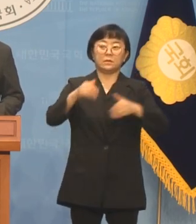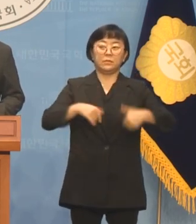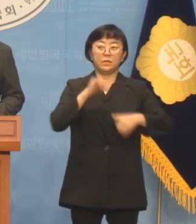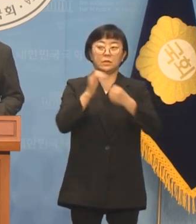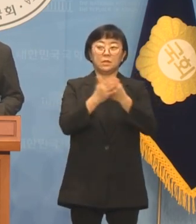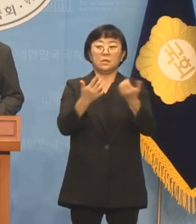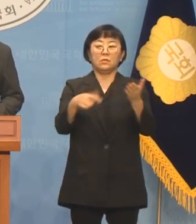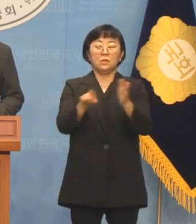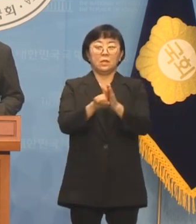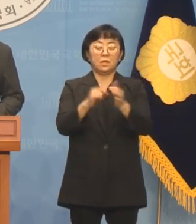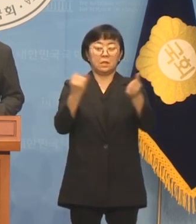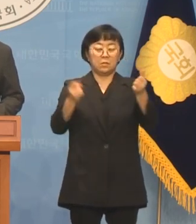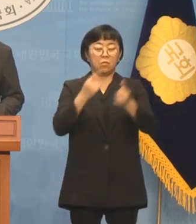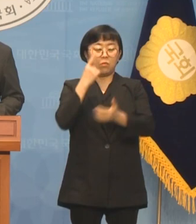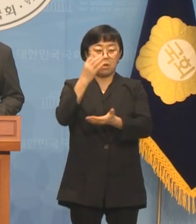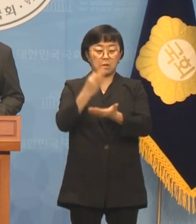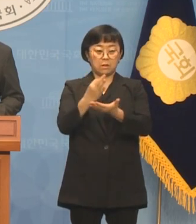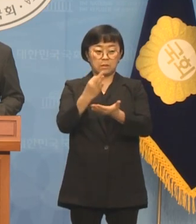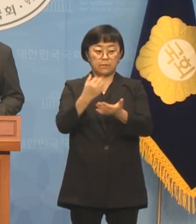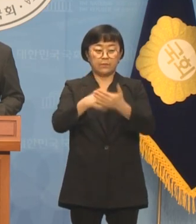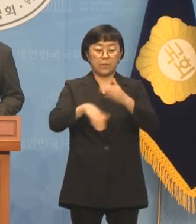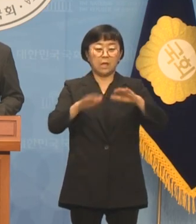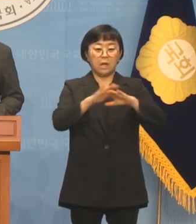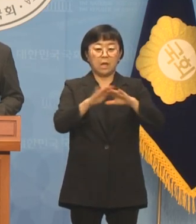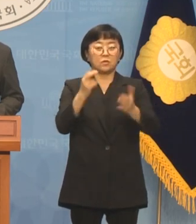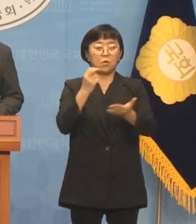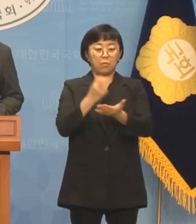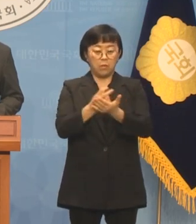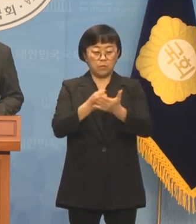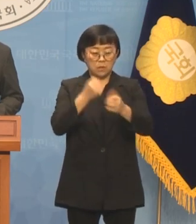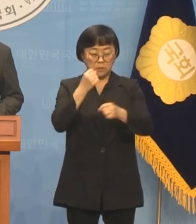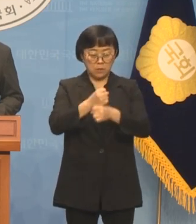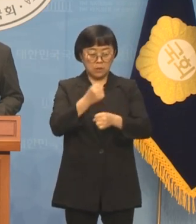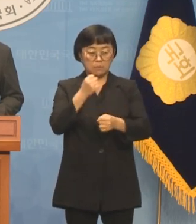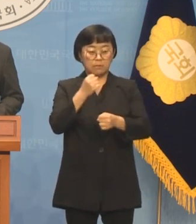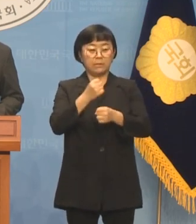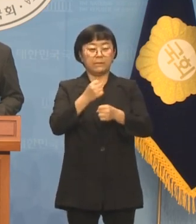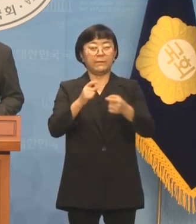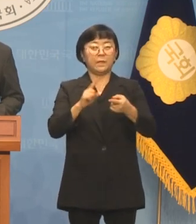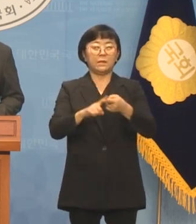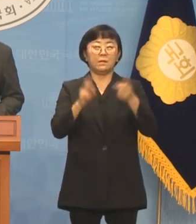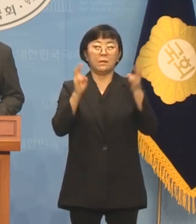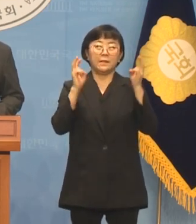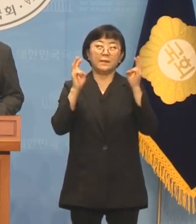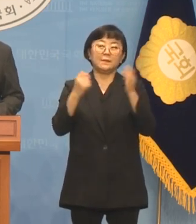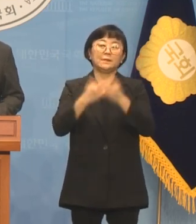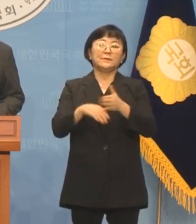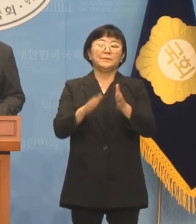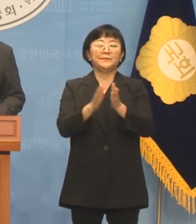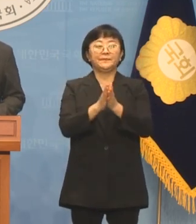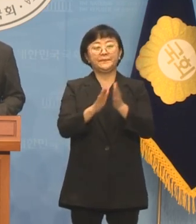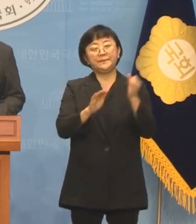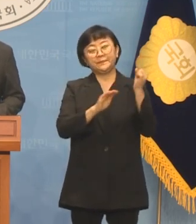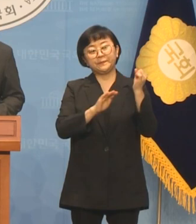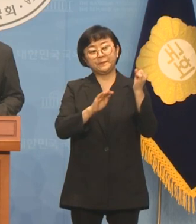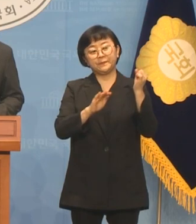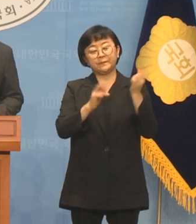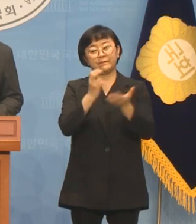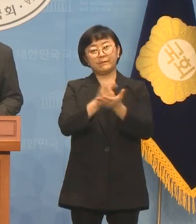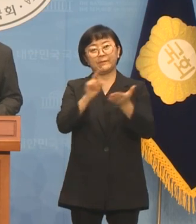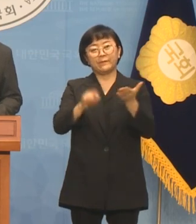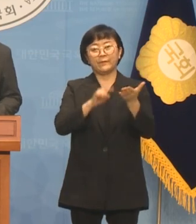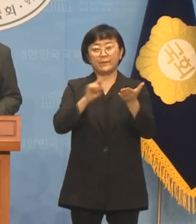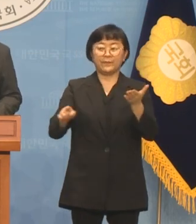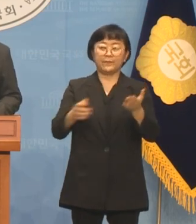이를 위해 성별 임금 격차 해소법을 제정하여 기업 성별 임금 격차 공시제를 실시하고 기준 미달 시 법인세를 대폭